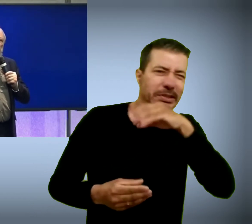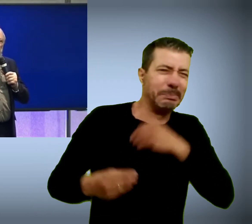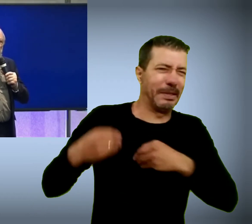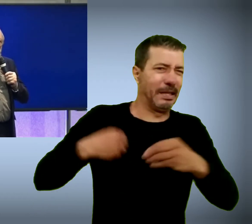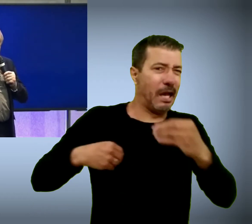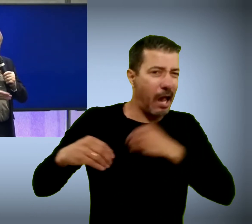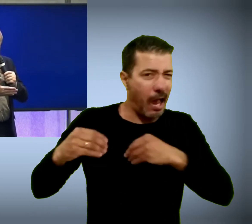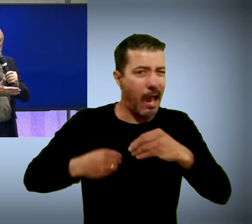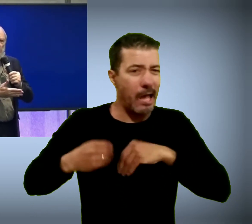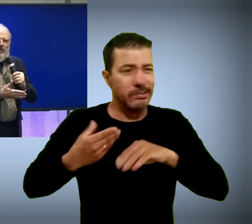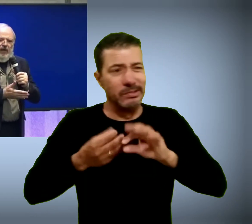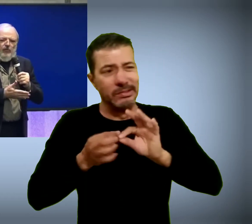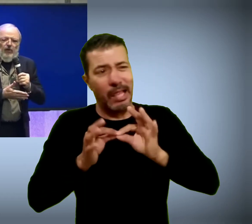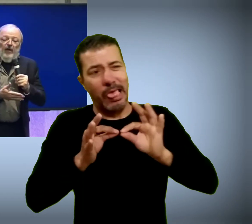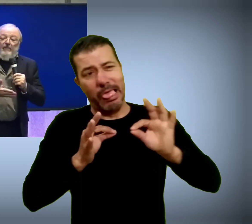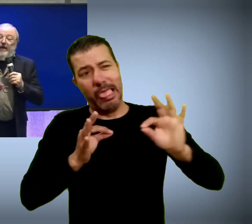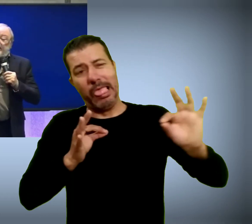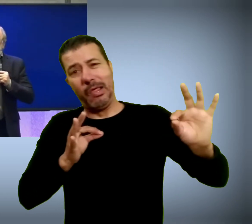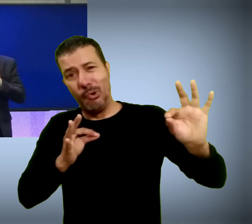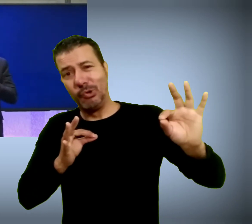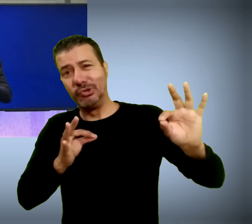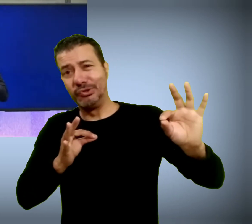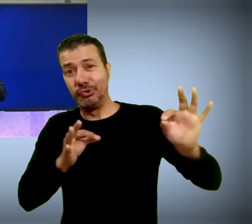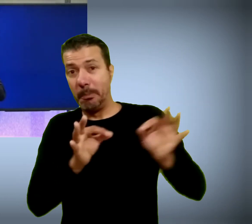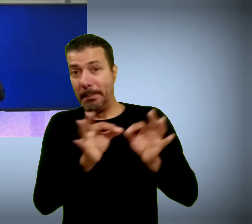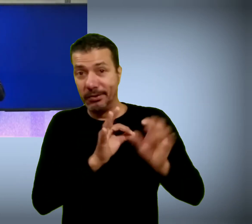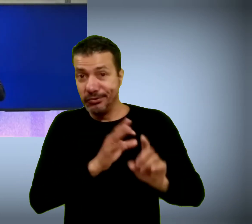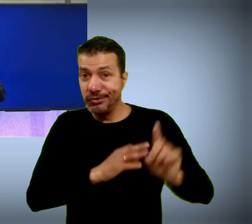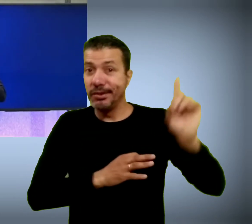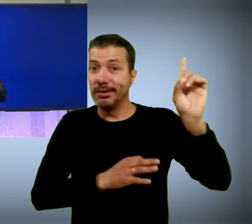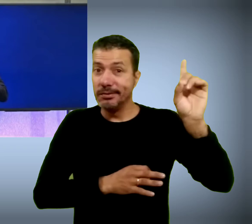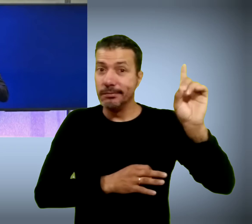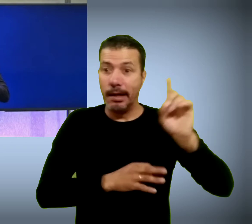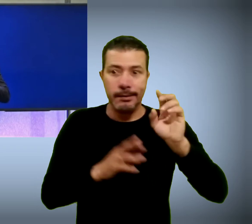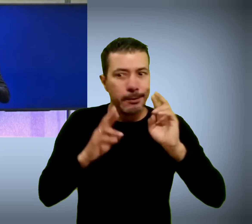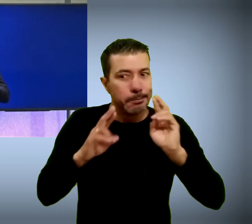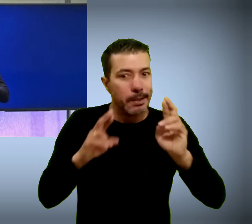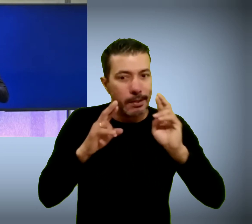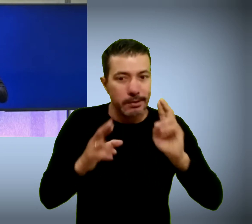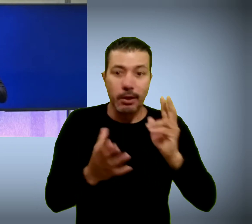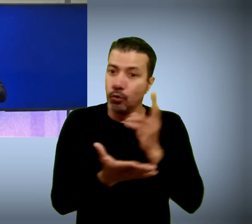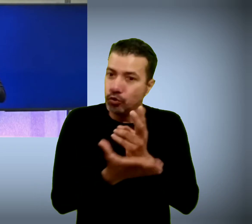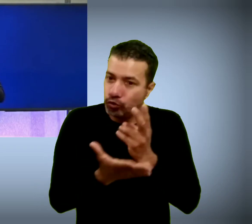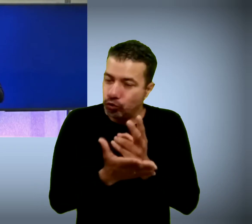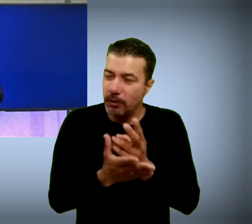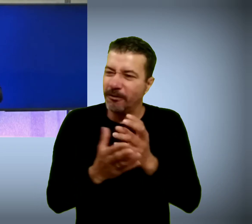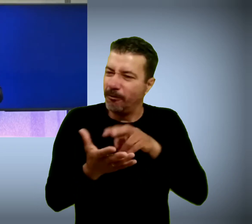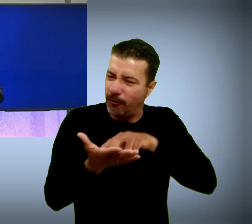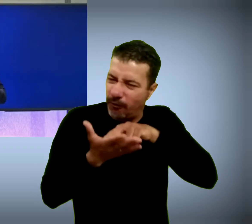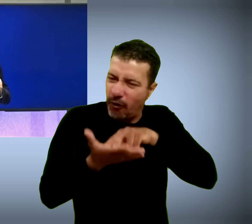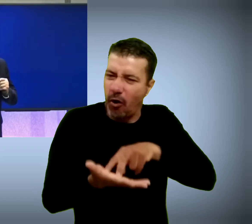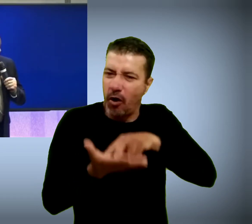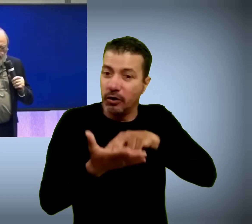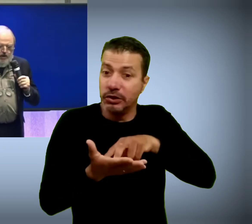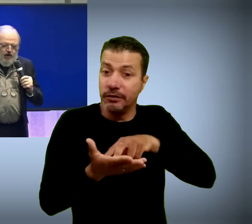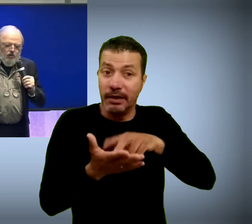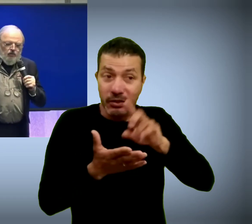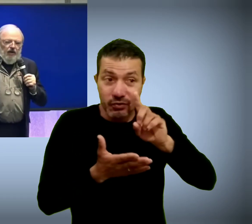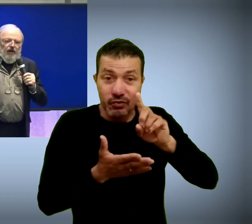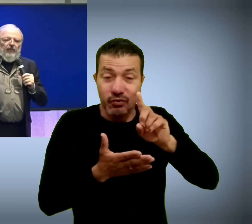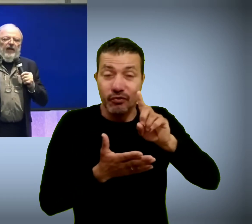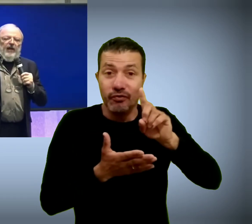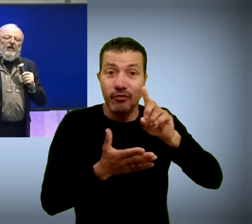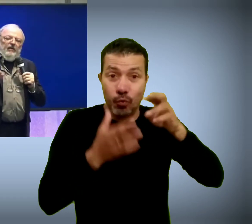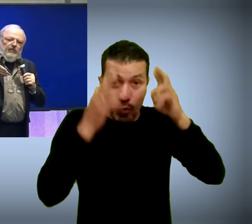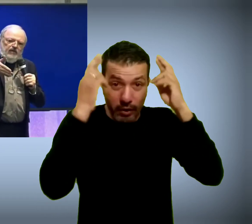como isso é distante do plano que eu tinha feito, mas não perca a esperança, porque um dia vai vir o Cordeiro de Deus verdadeiro, e